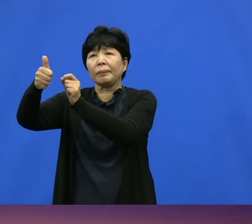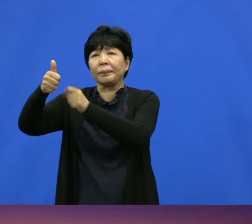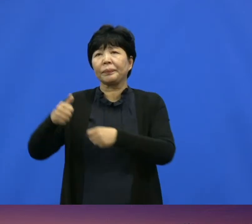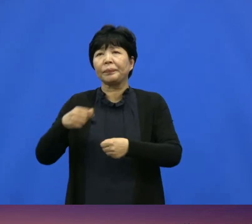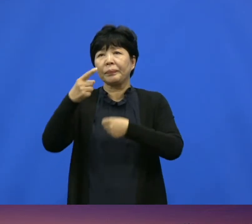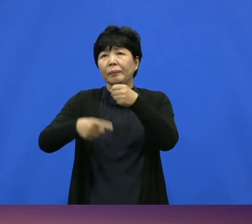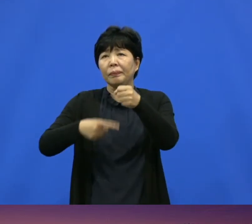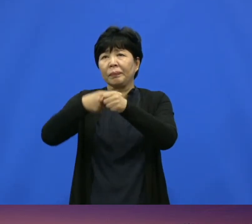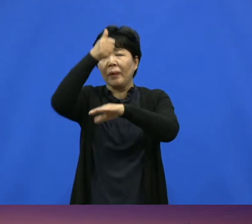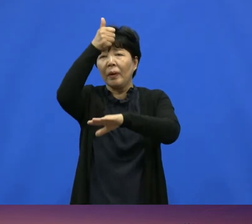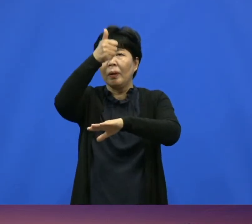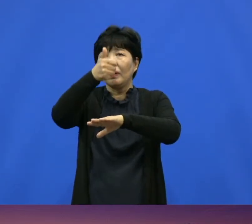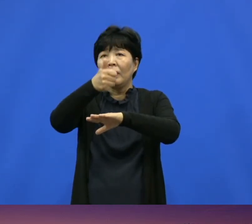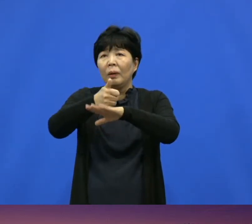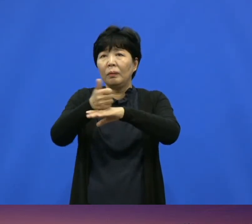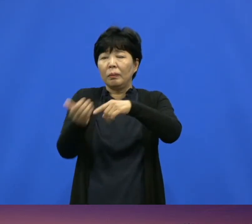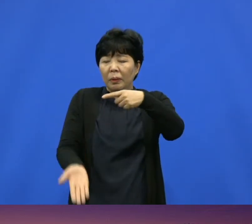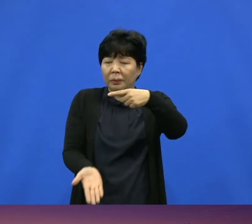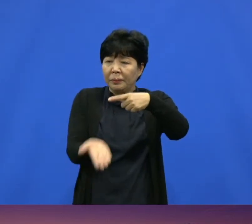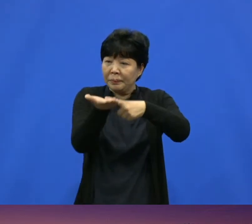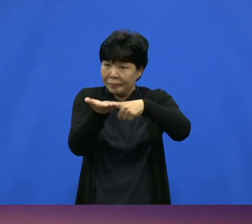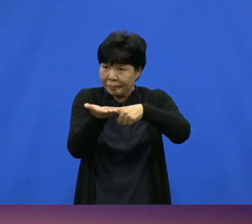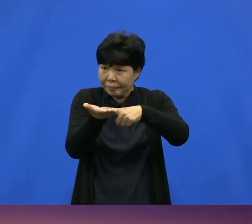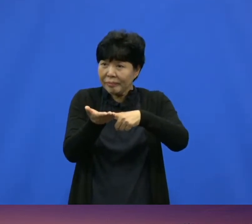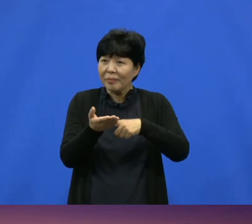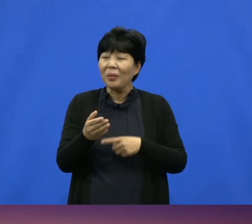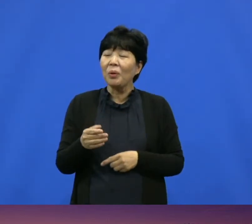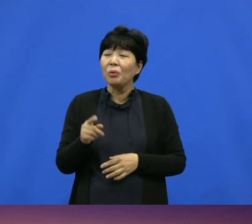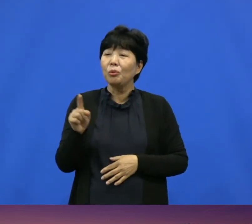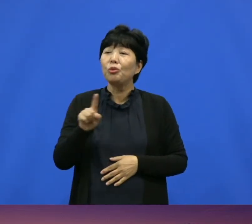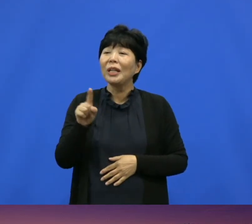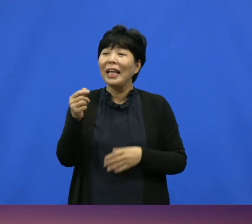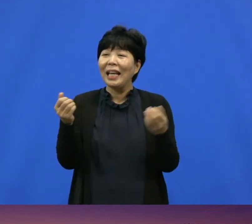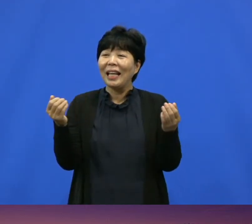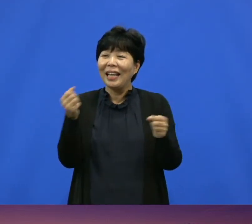연시에 뭘 만들어놨어요? 특별 새벽기도를 만들어.